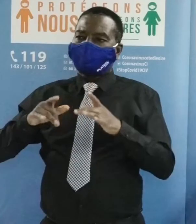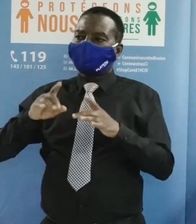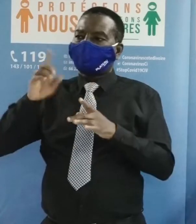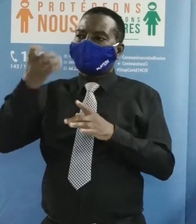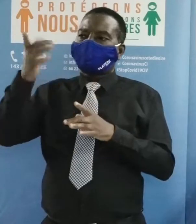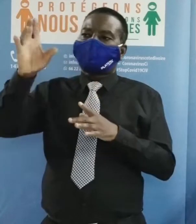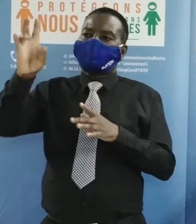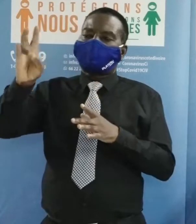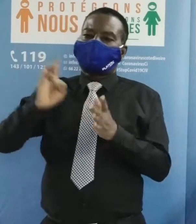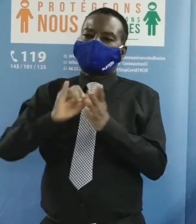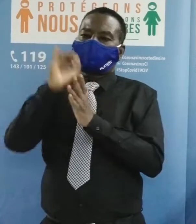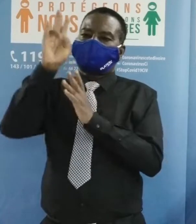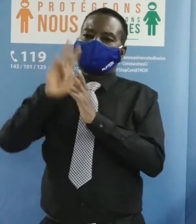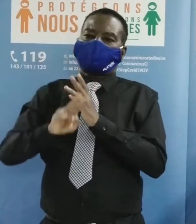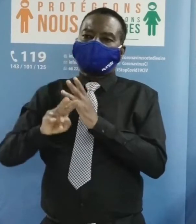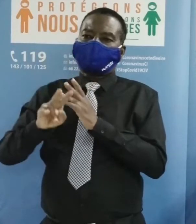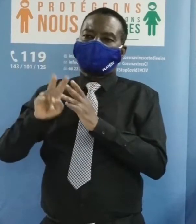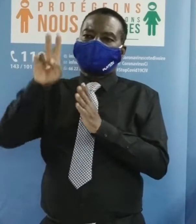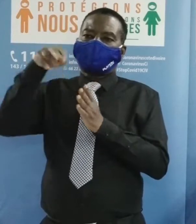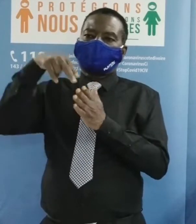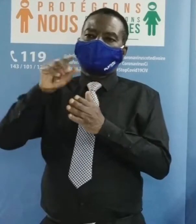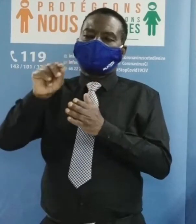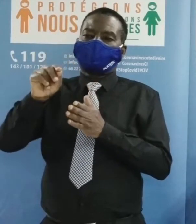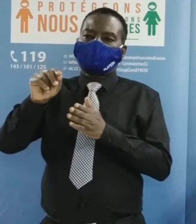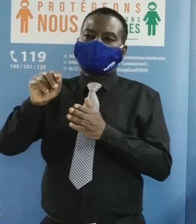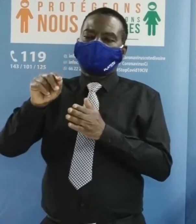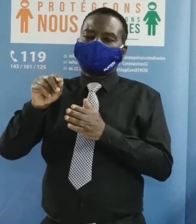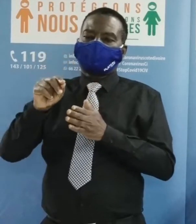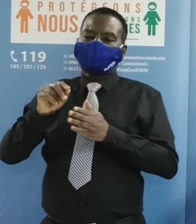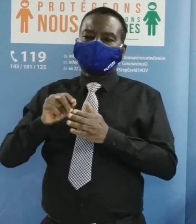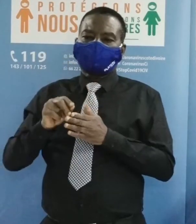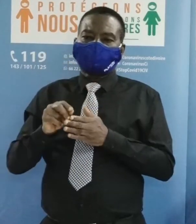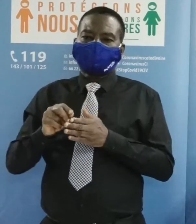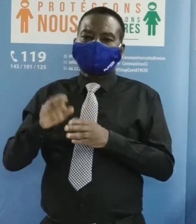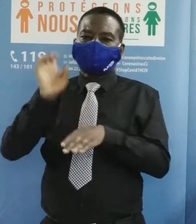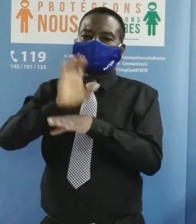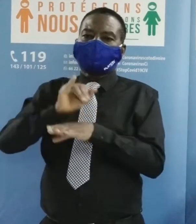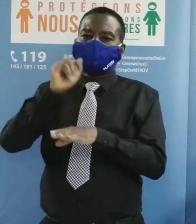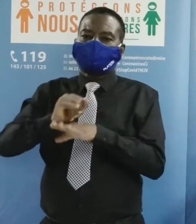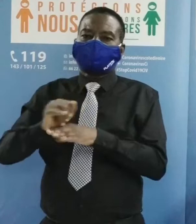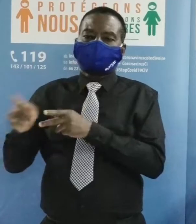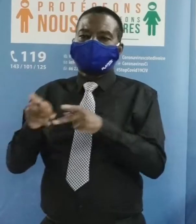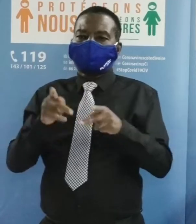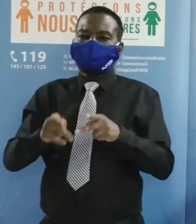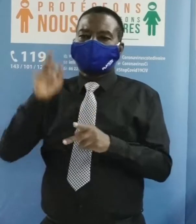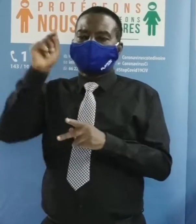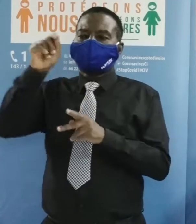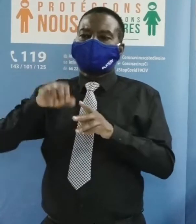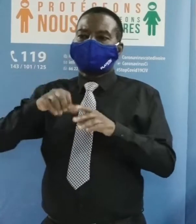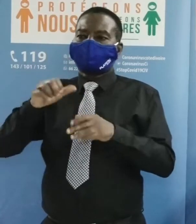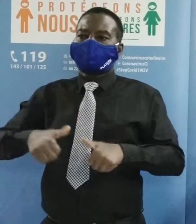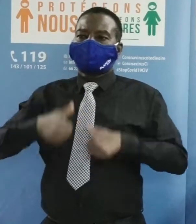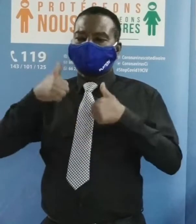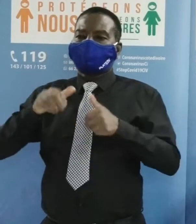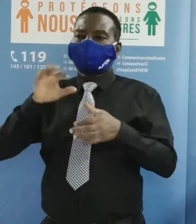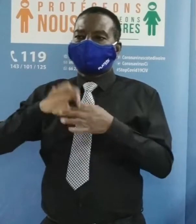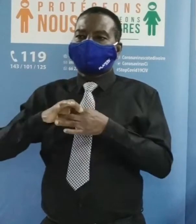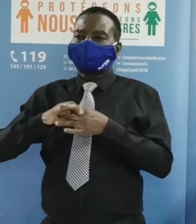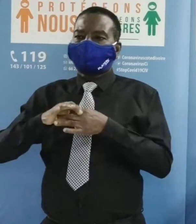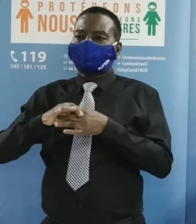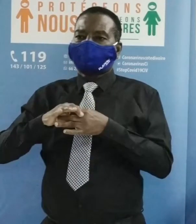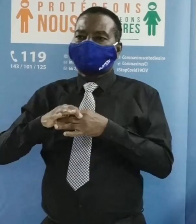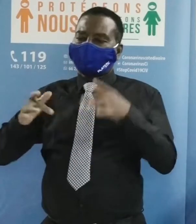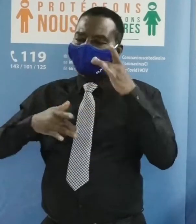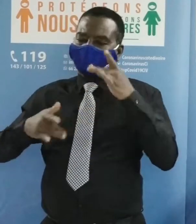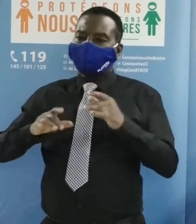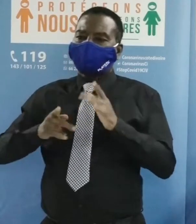17 juin 2020 la côte d'ivoire selon le poids sanitaire de la pandémie à corona